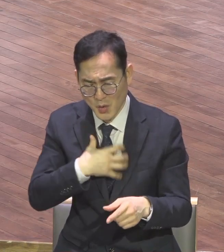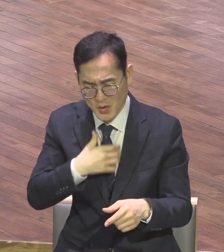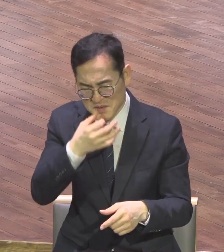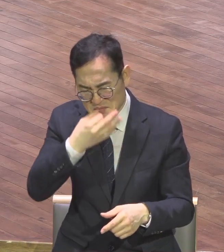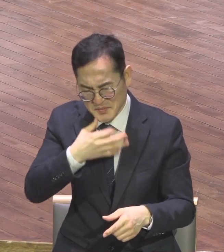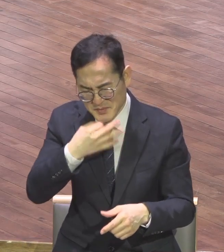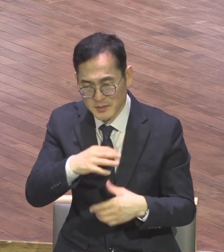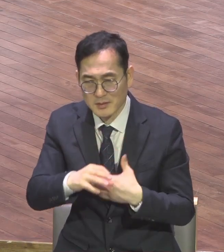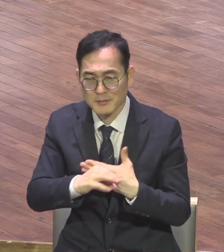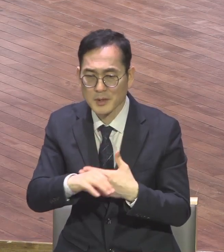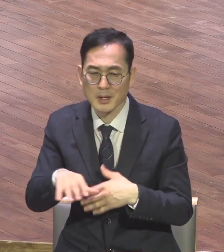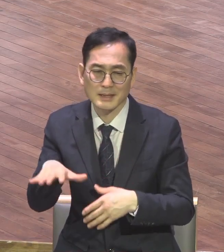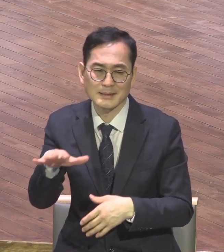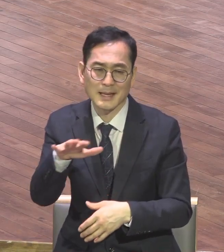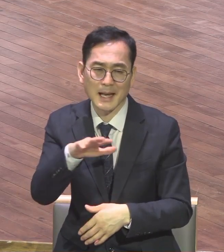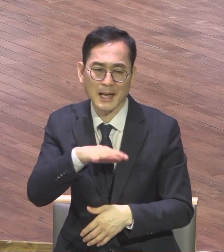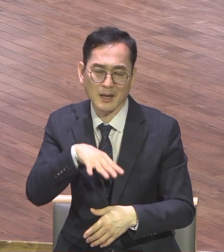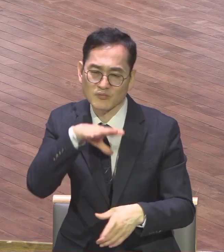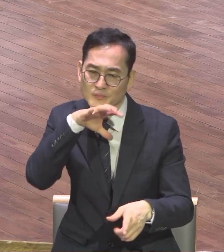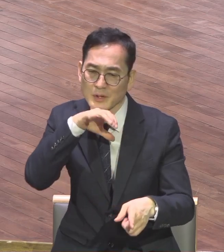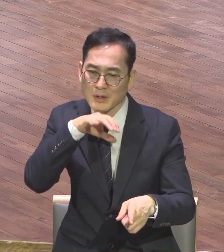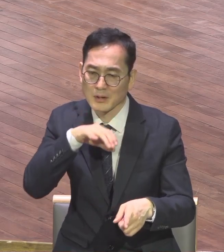하나님 다 죽여 싹 다.